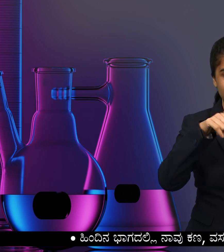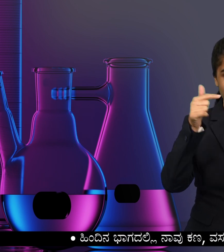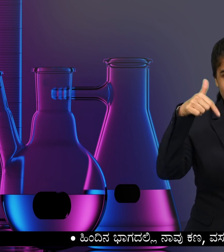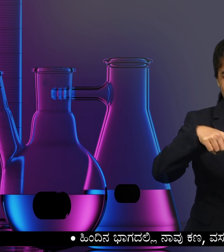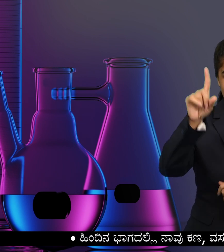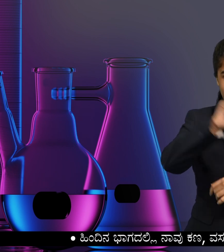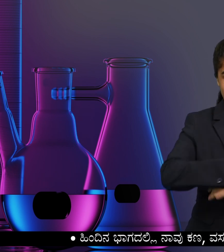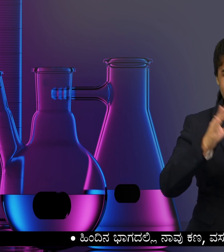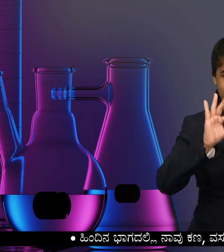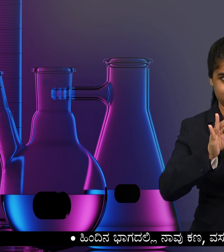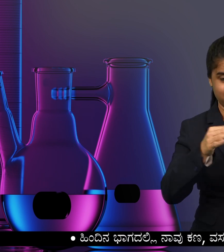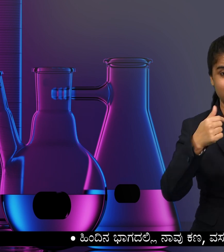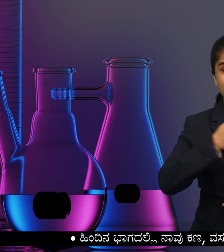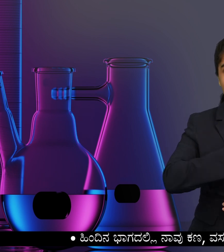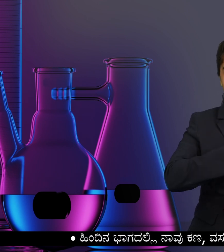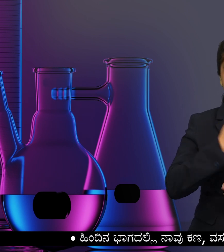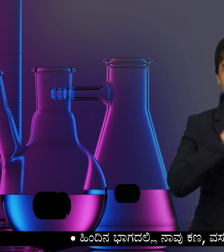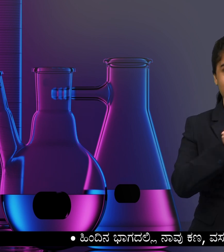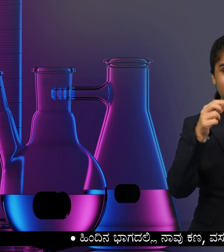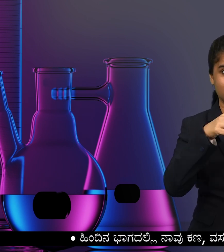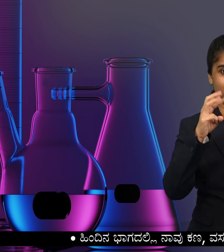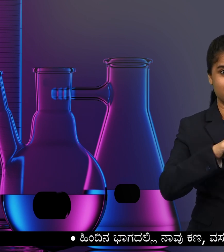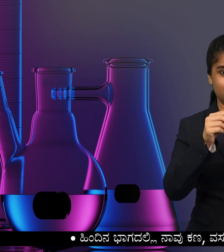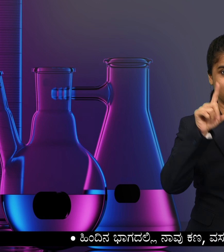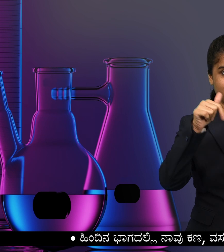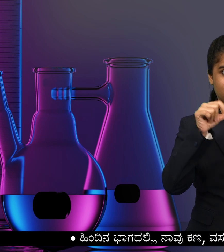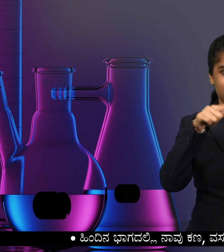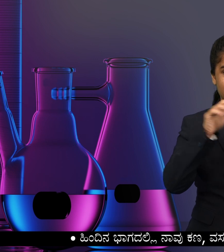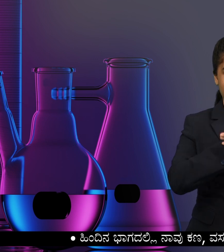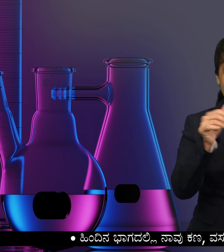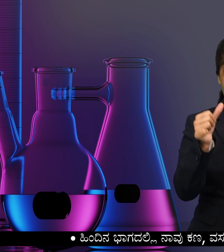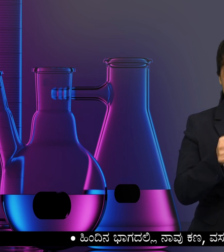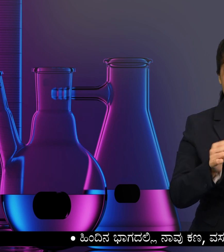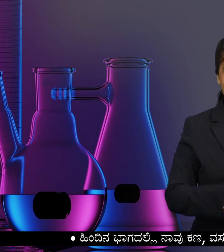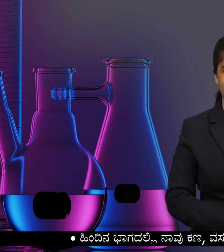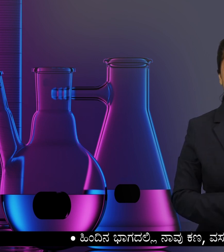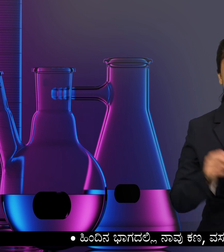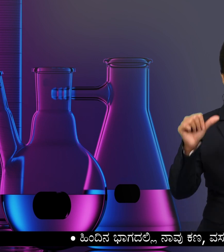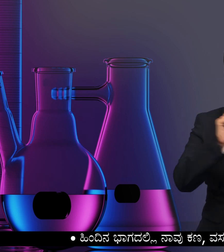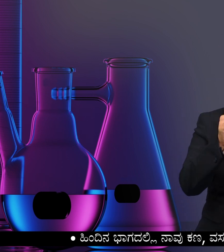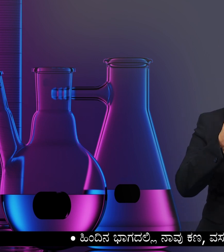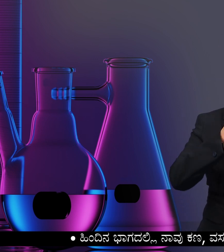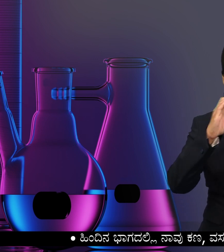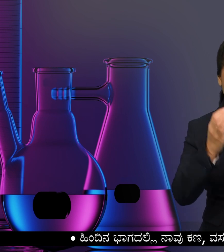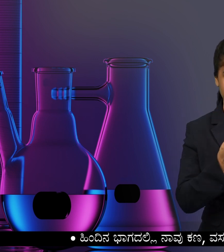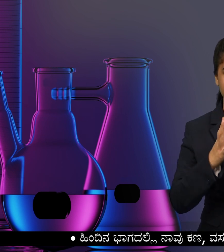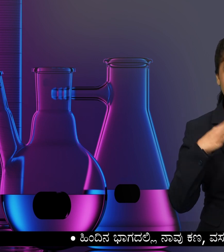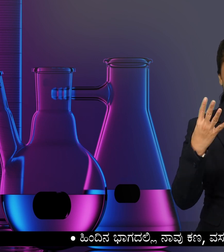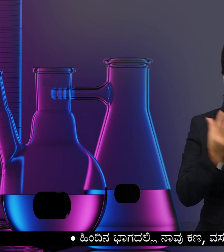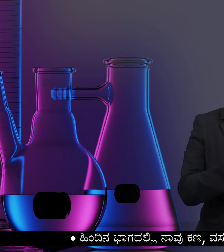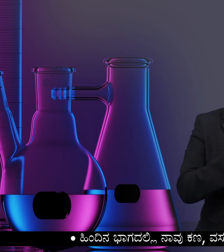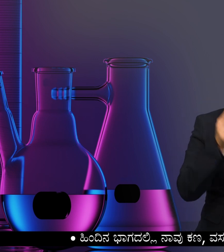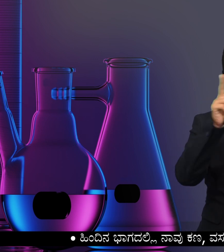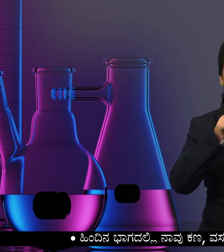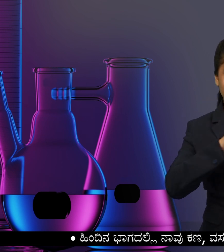ಹಿಂದಿನ ಭಾಗದಲ್ಲಿ ನಾವು ಕಣ, ವಸ್ತು ಮತ್ತು ವಸ್ತುವಿನ ಸ್ಥಿತಿಗಳ ಬಗ್ಗೆ ಓದಿದ್ದೇವೆ.